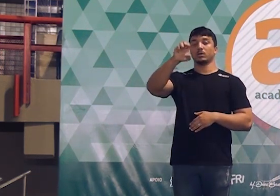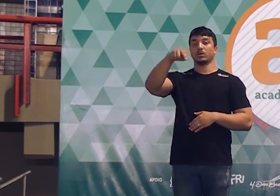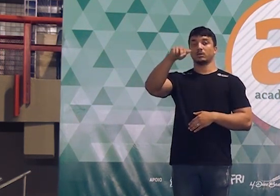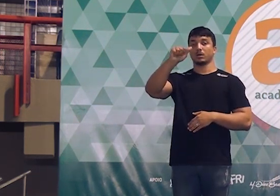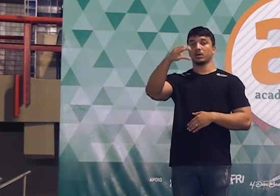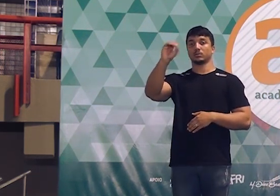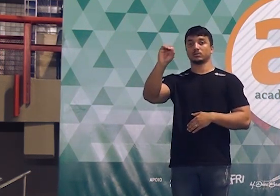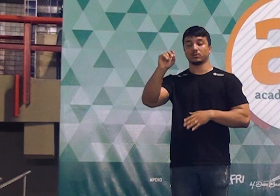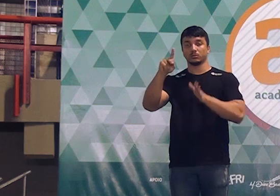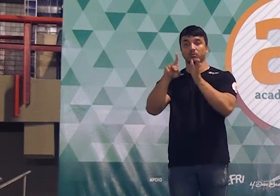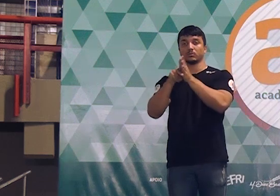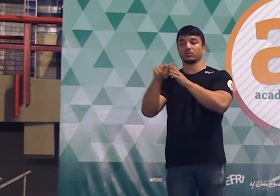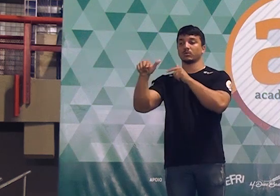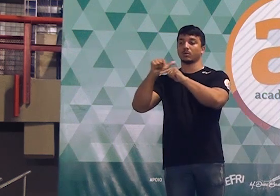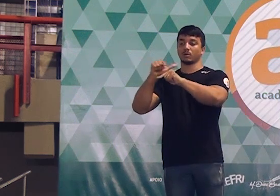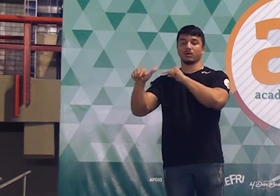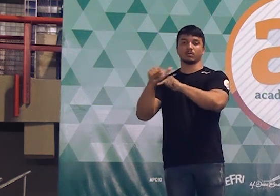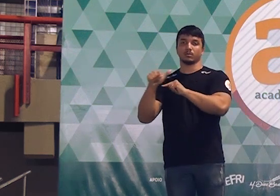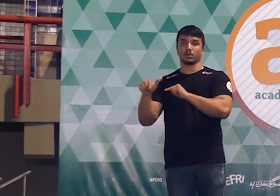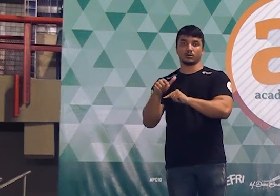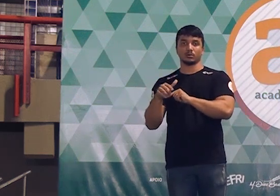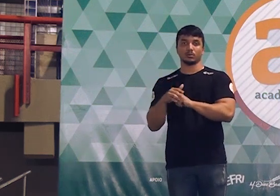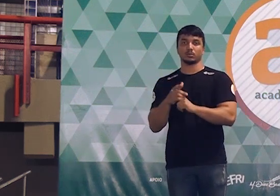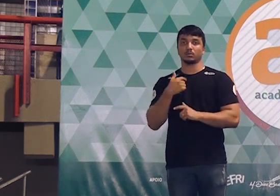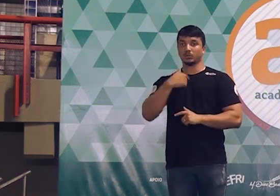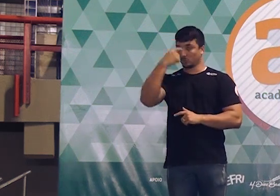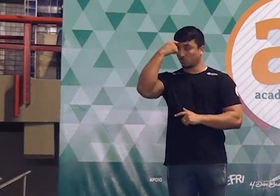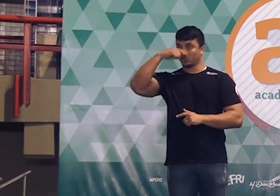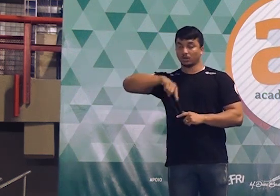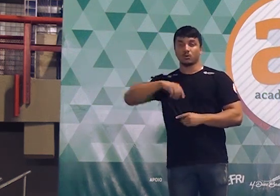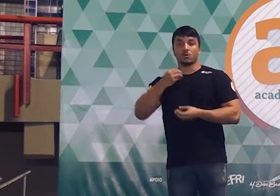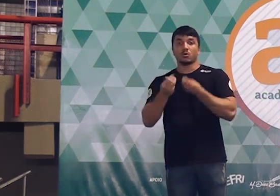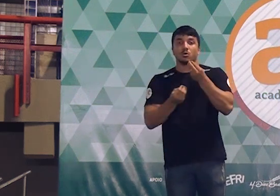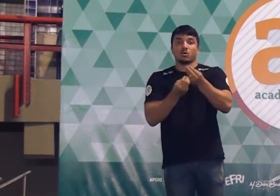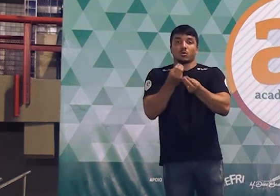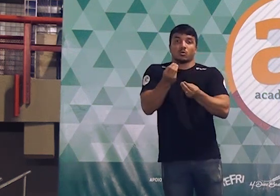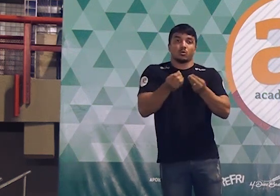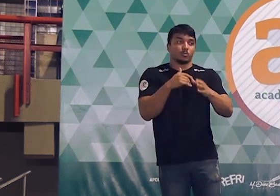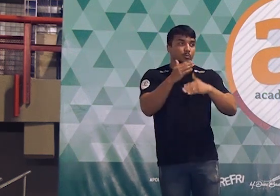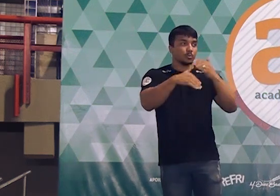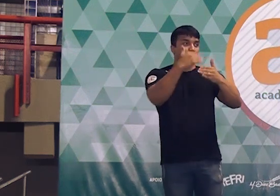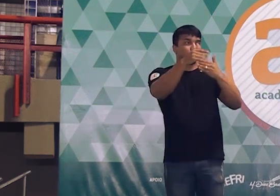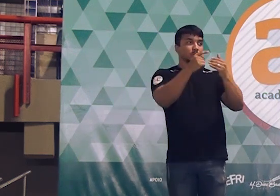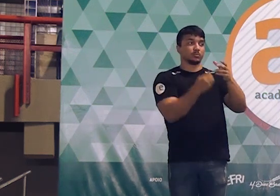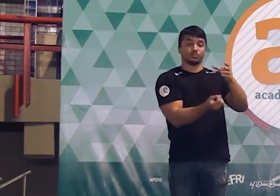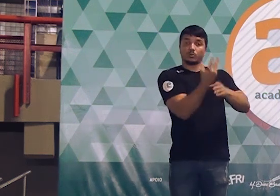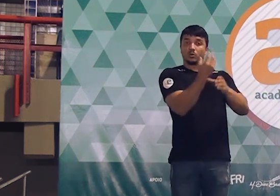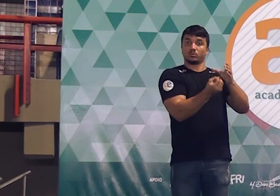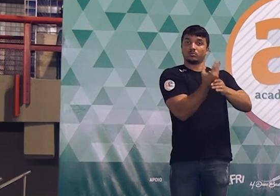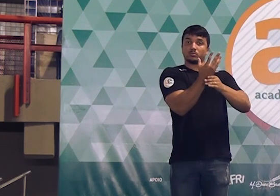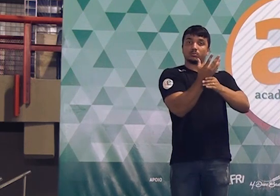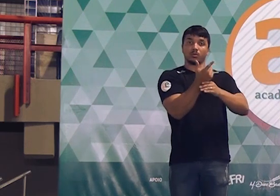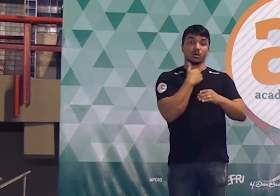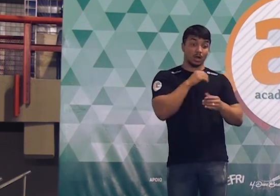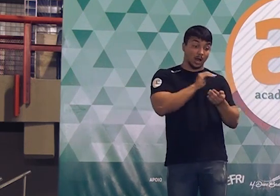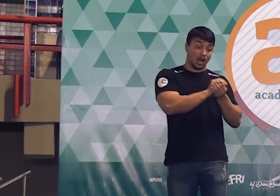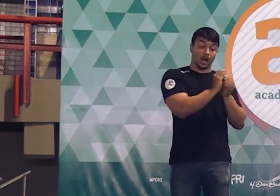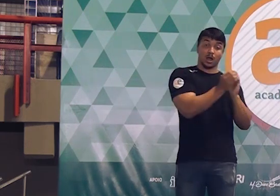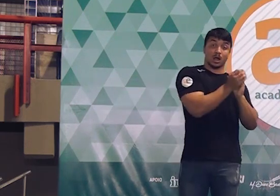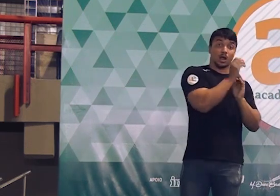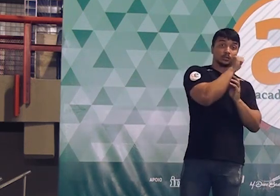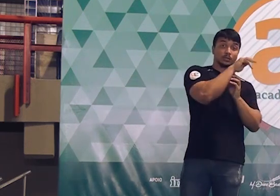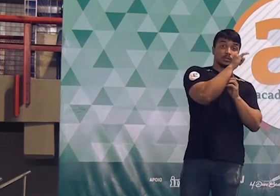Alienação do trabalho. O cara não se reconhece dentro do processo de produção. O artesão não.